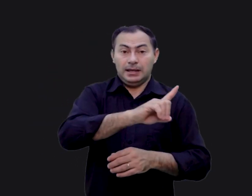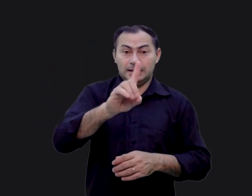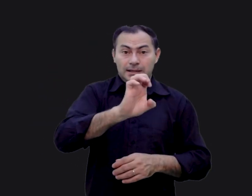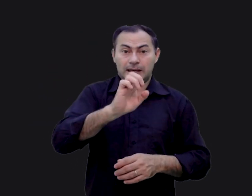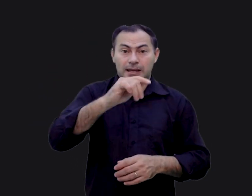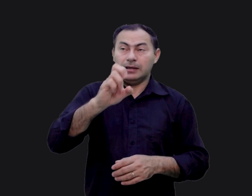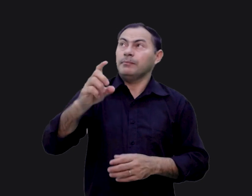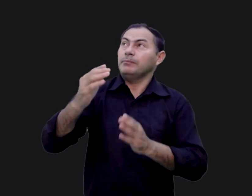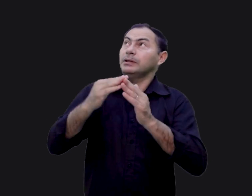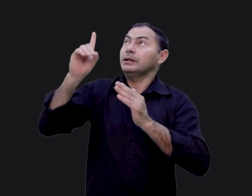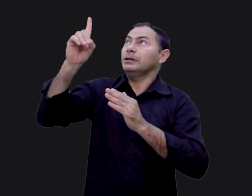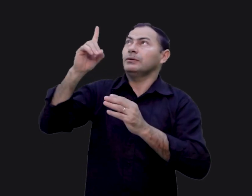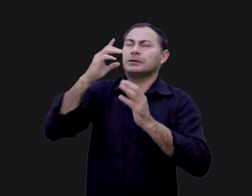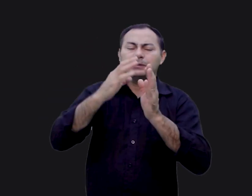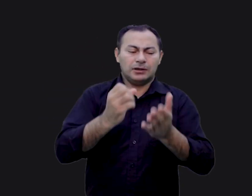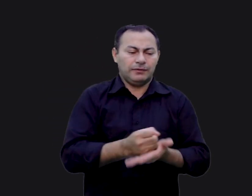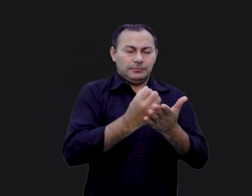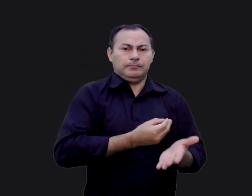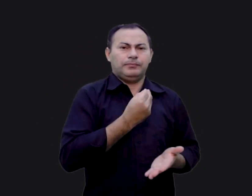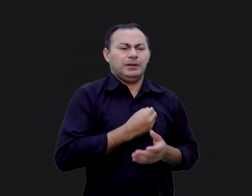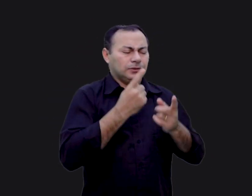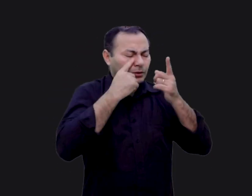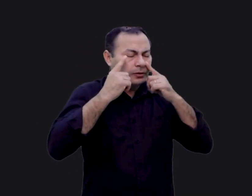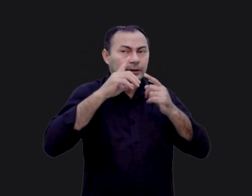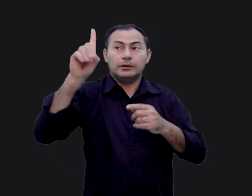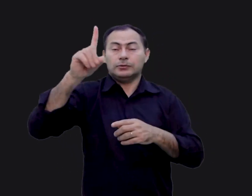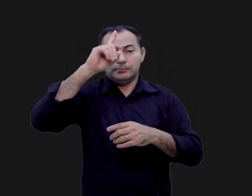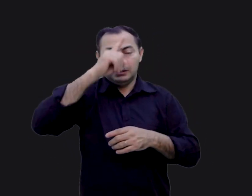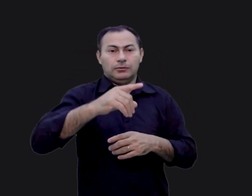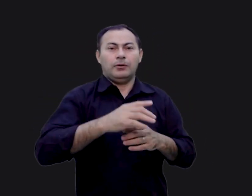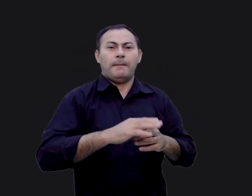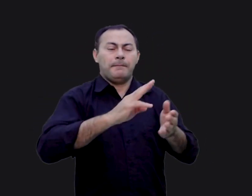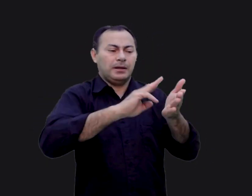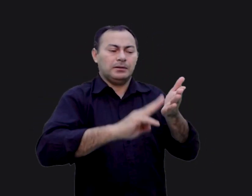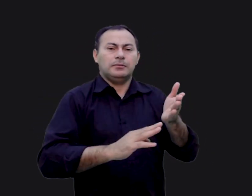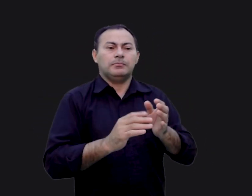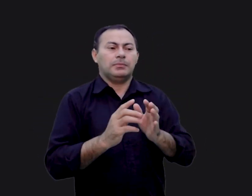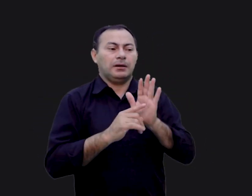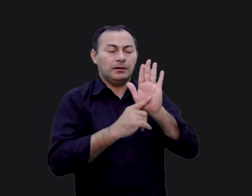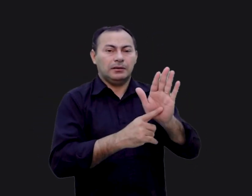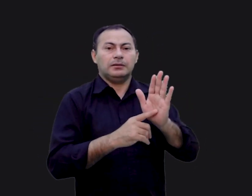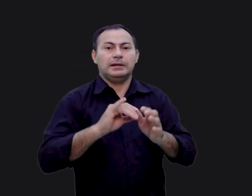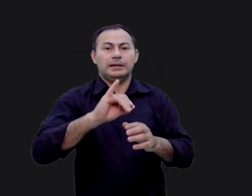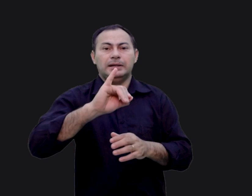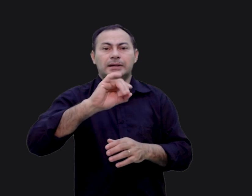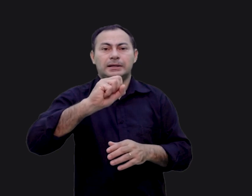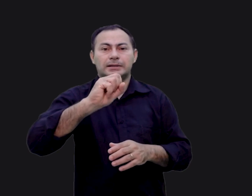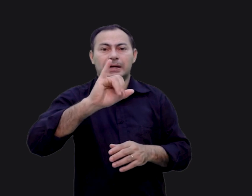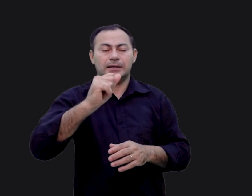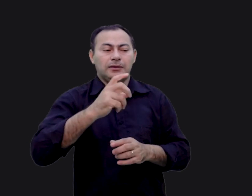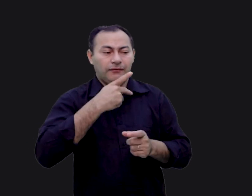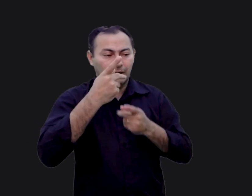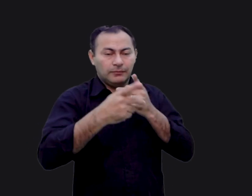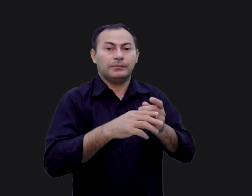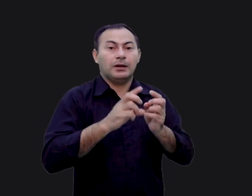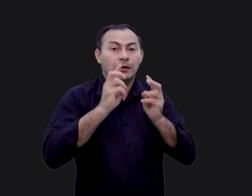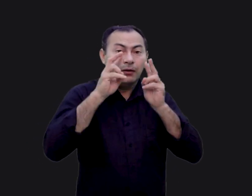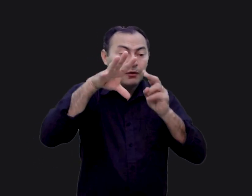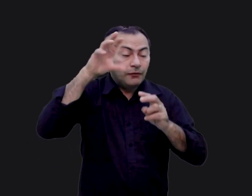sua vida. Ele chorou. Então Deus mandou uma mensagem linda para Ezequias através de Isaías. Ouvi